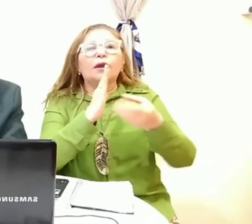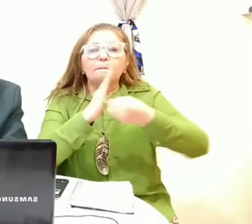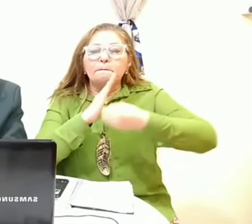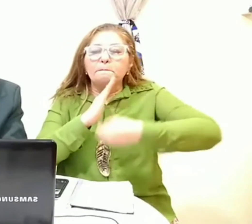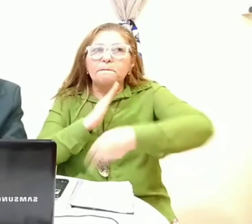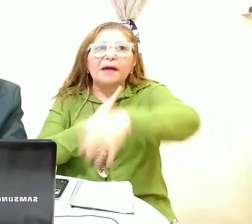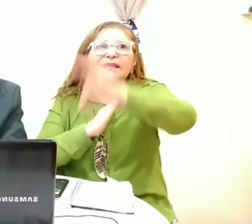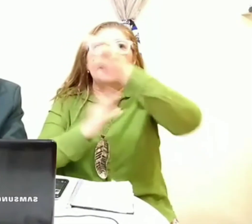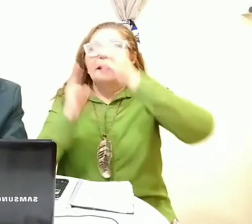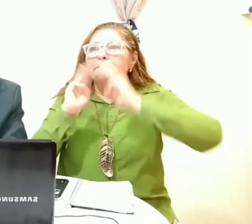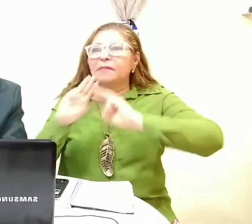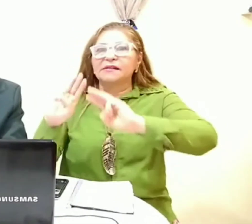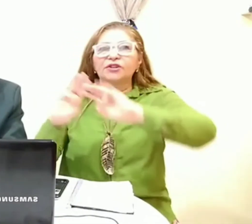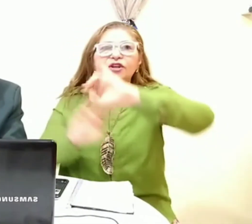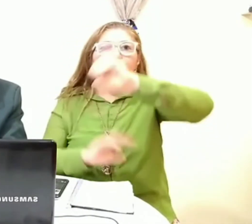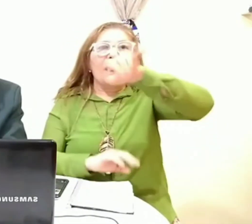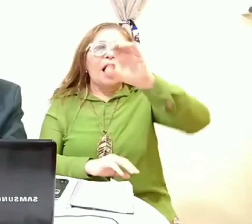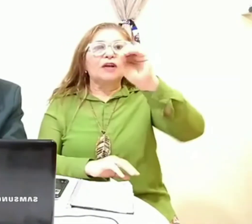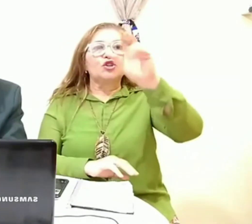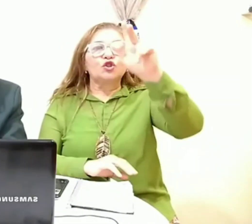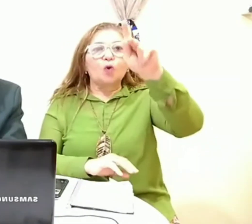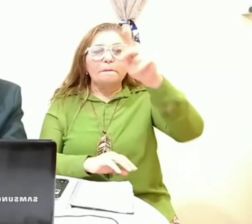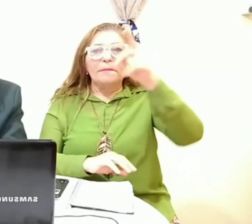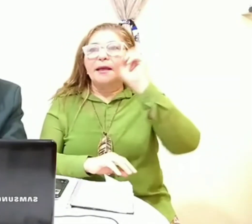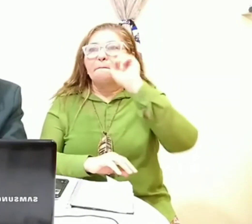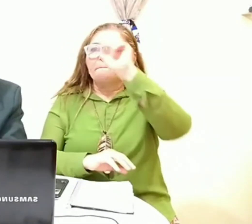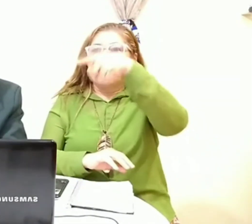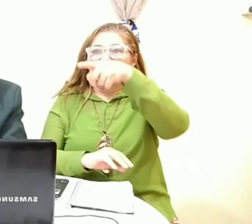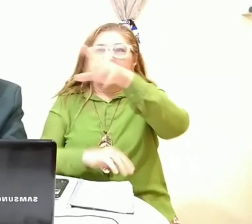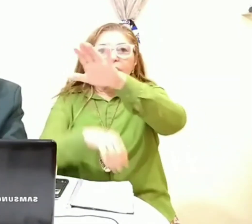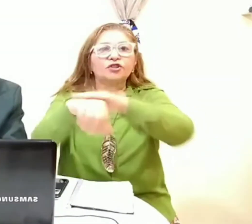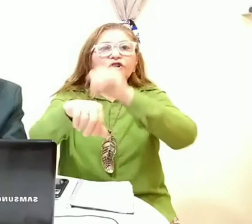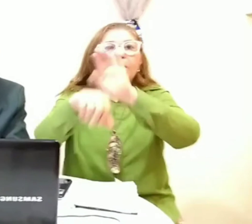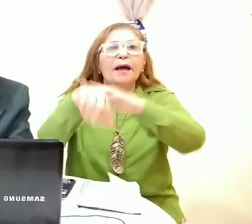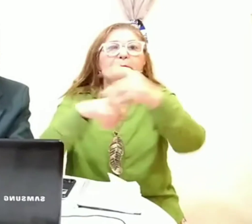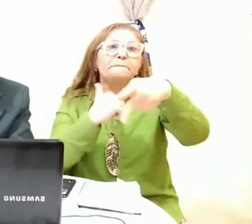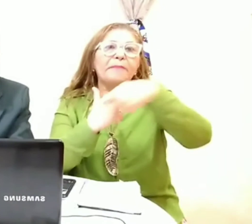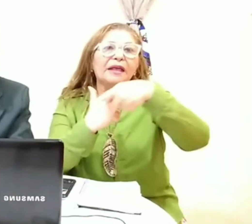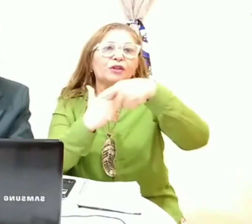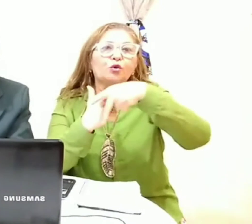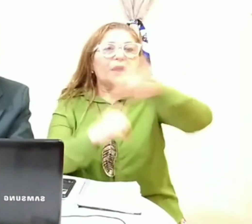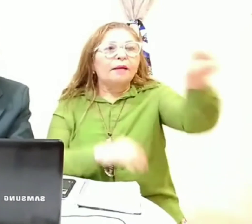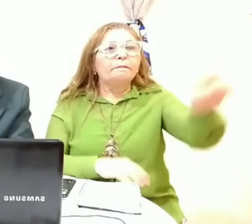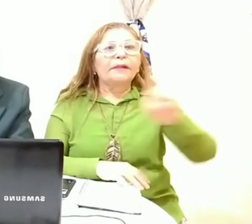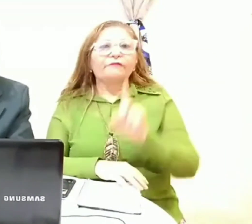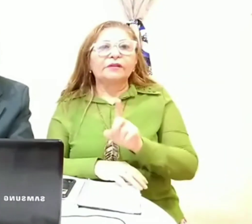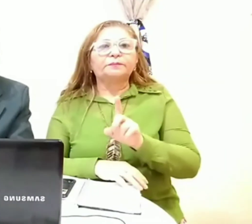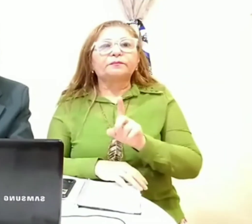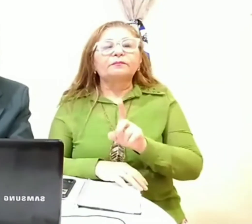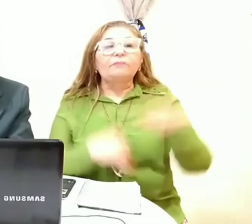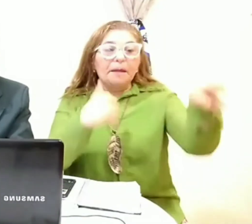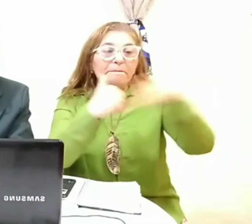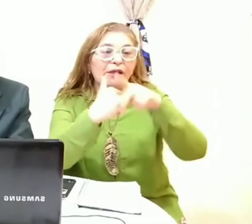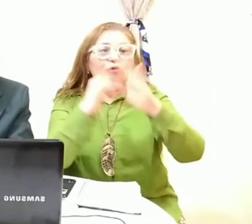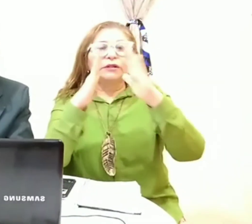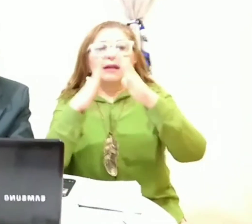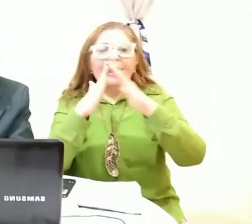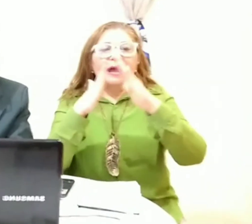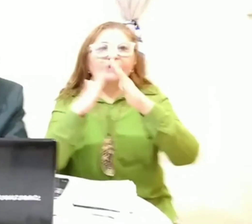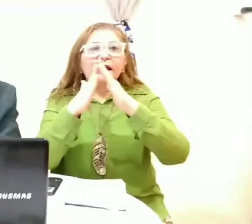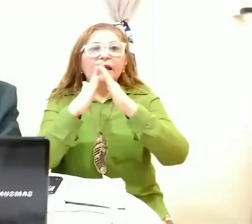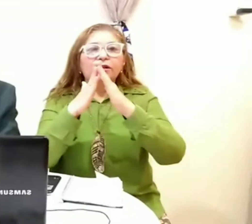mensageiros a Jope e manda chamar Simão, que tem por sobrenome Pedro. Ele está hospedado com